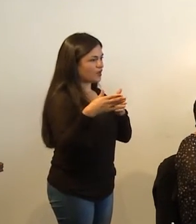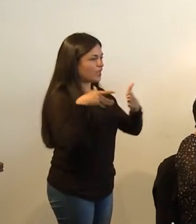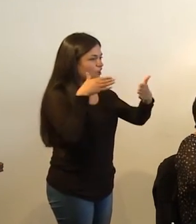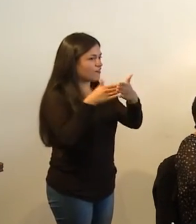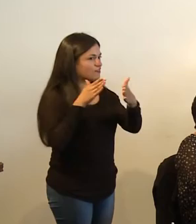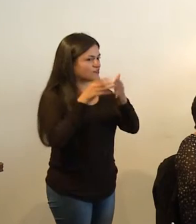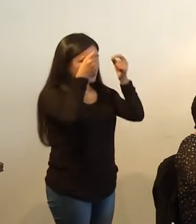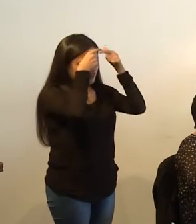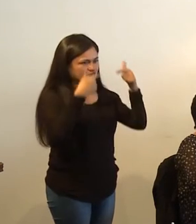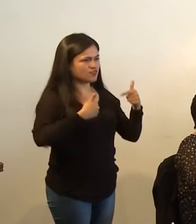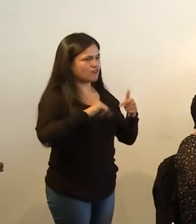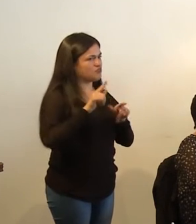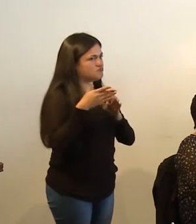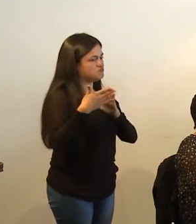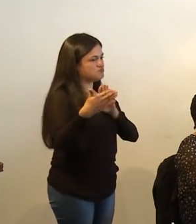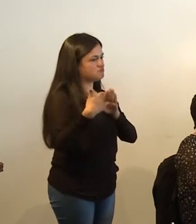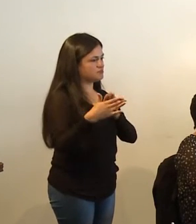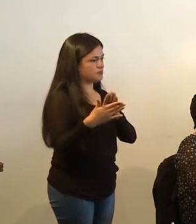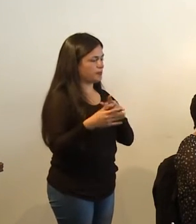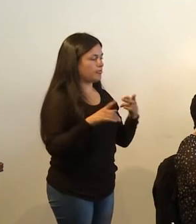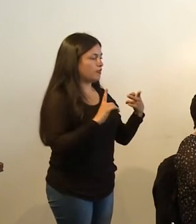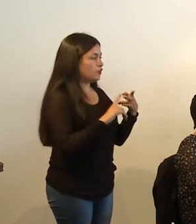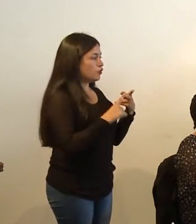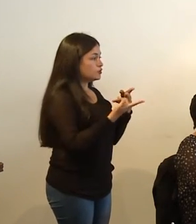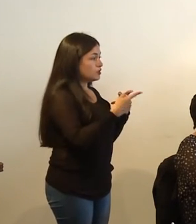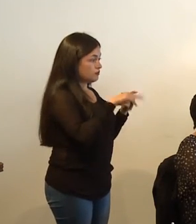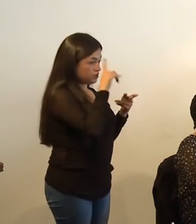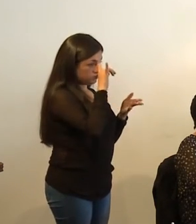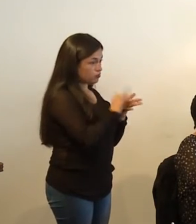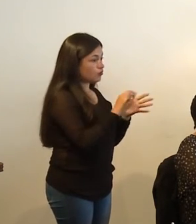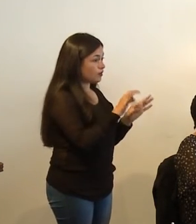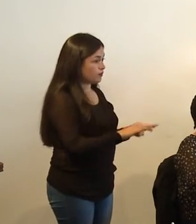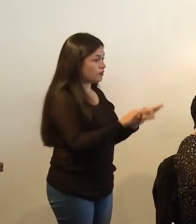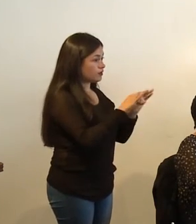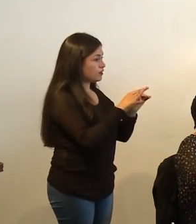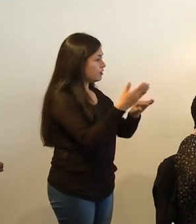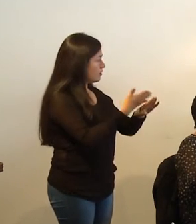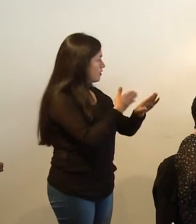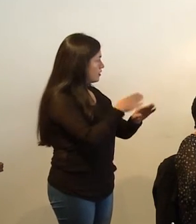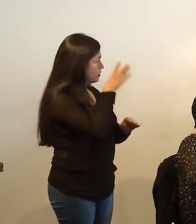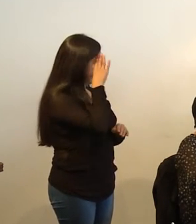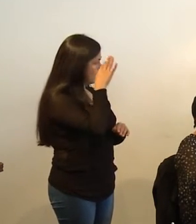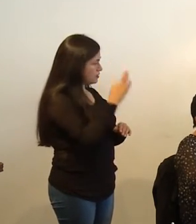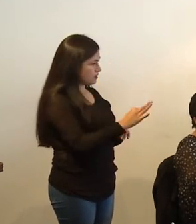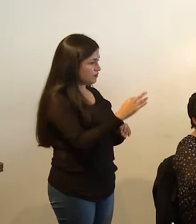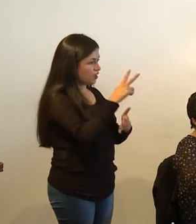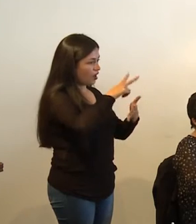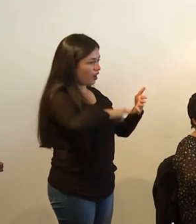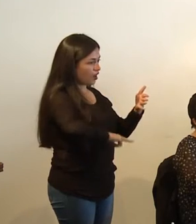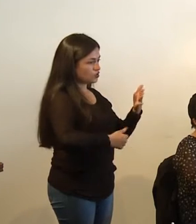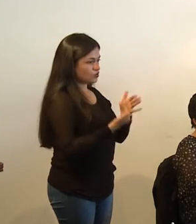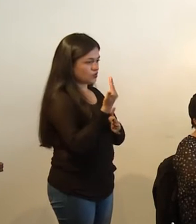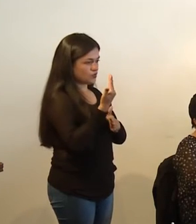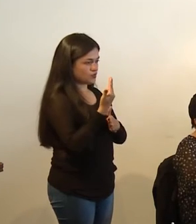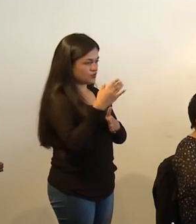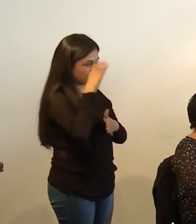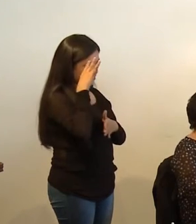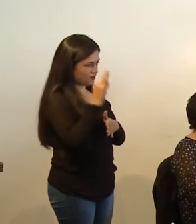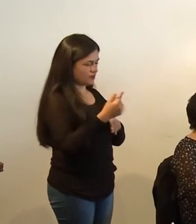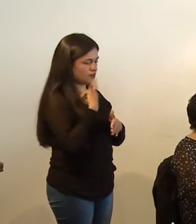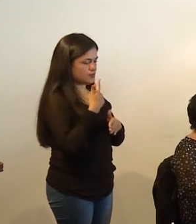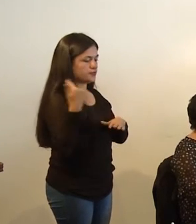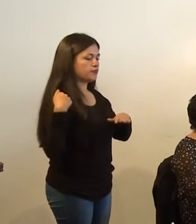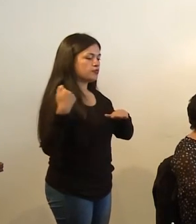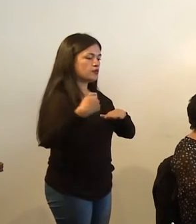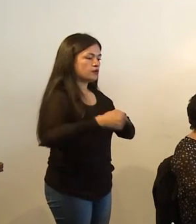con otras prácticas. Dos, me parece muy bonito lo que nos leyó Camilo al comienzo, de, miren, en la tradición de